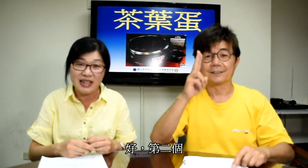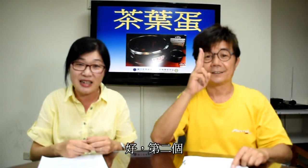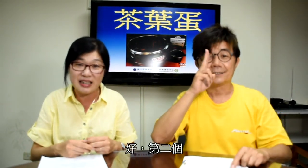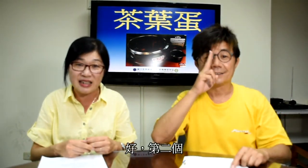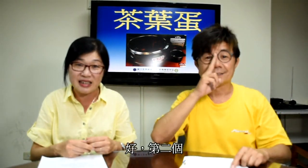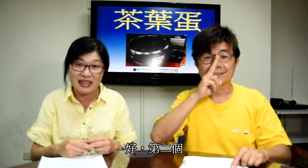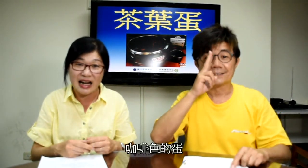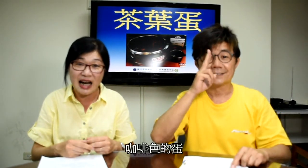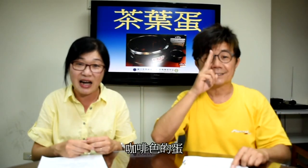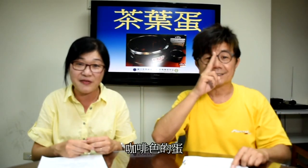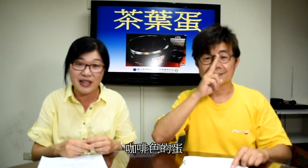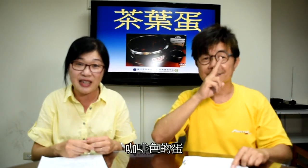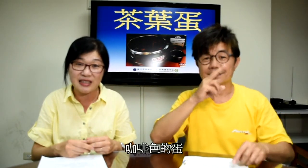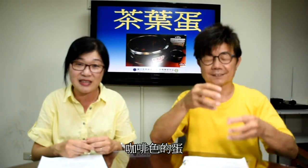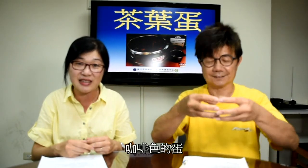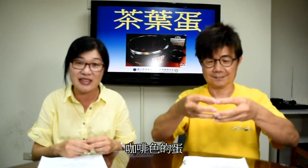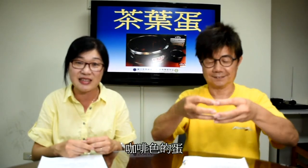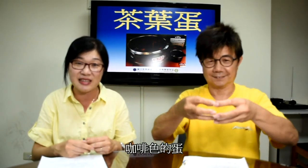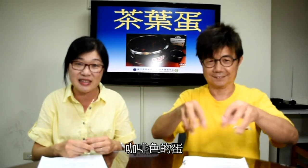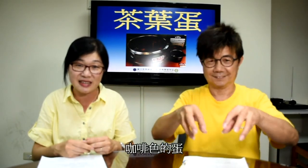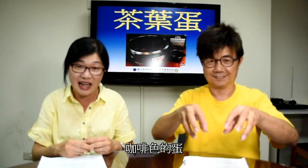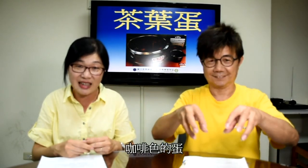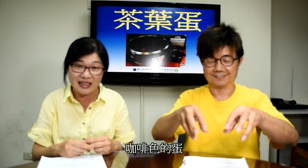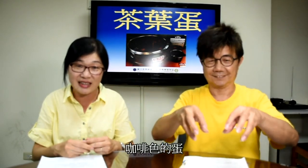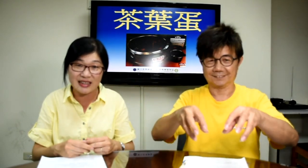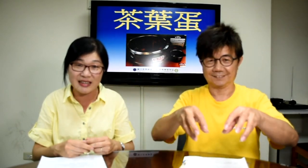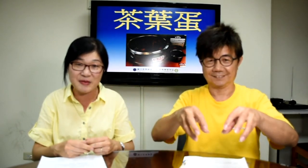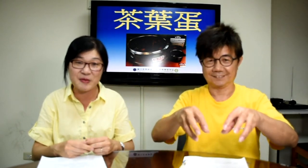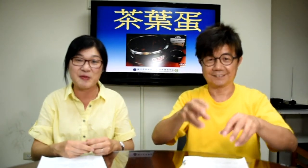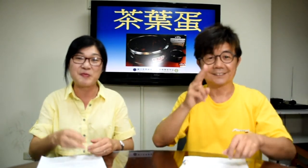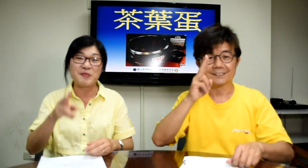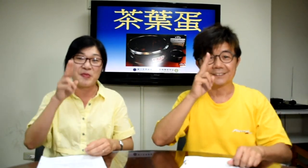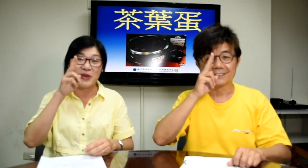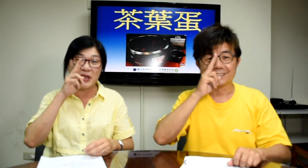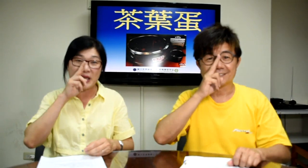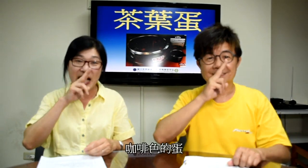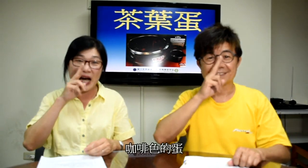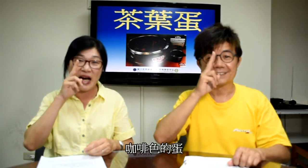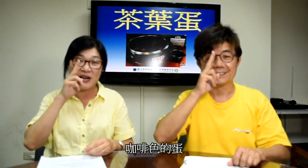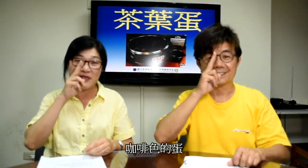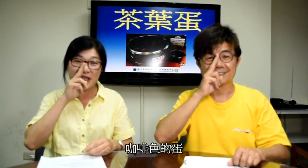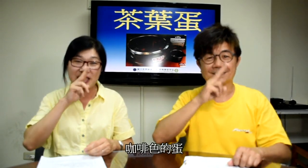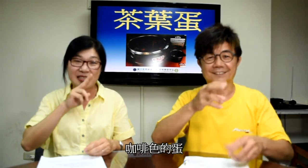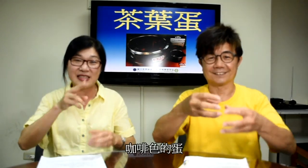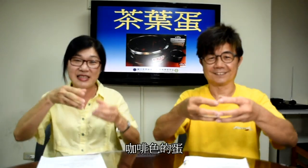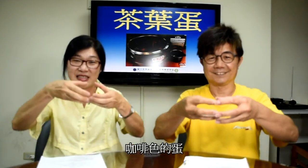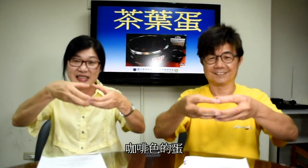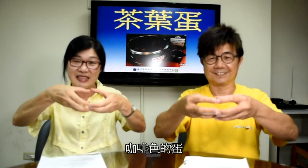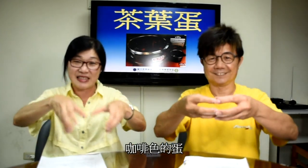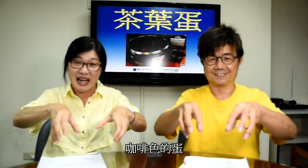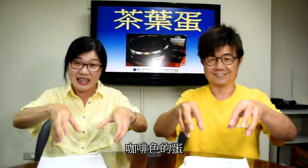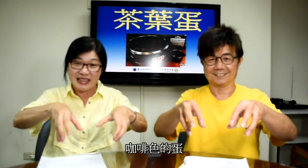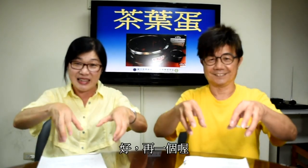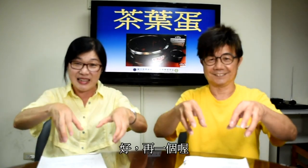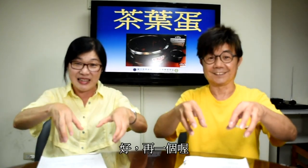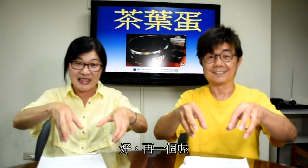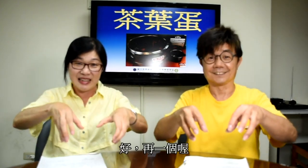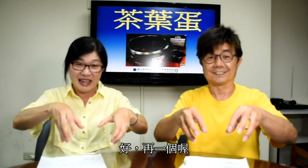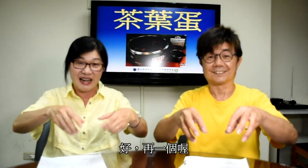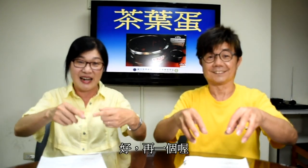个，咖啡色的蛋。咖啡色的蛋，好的，